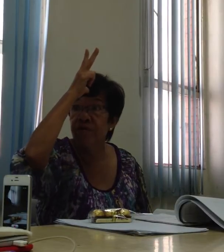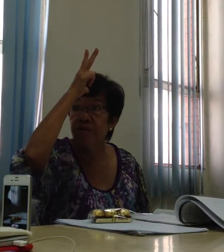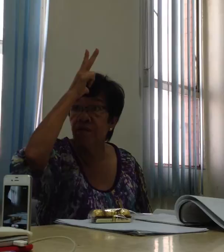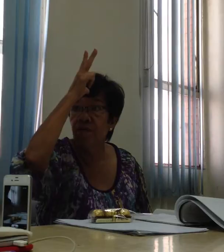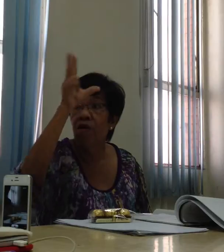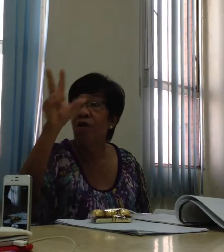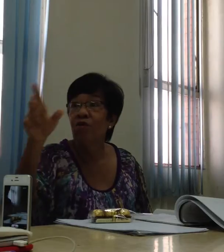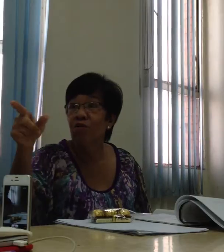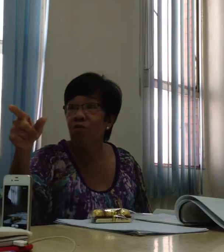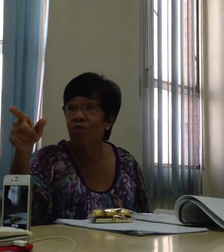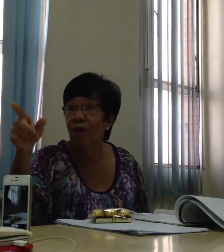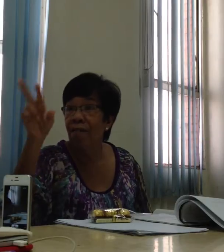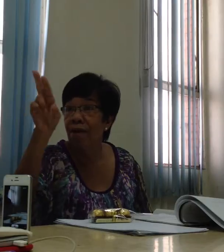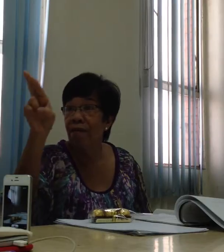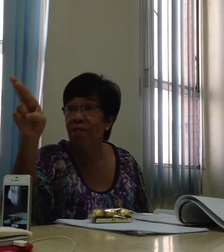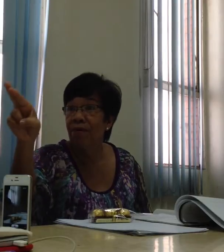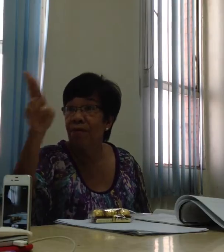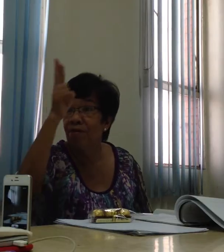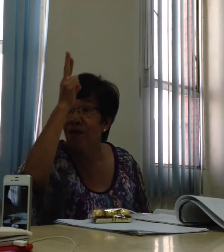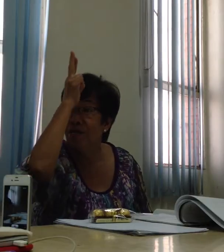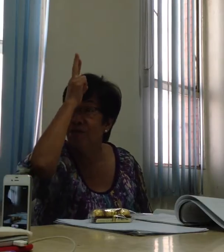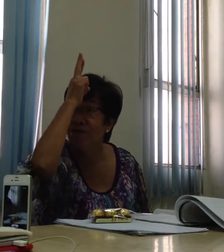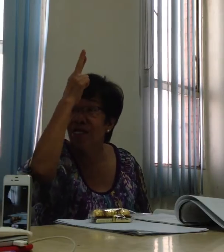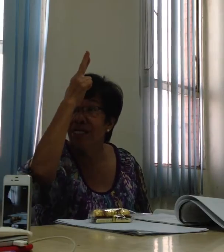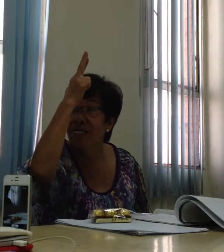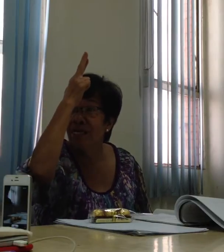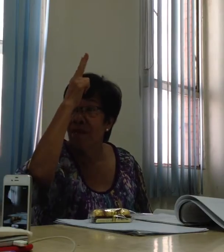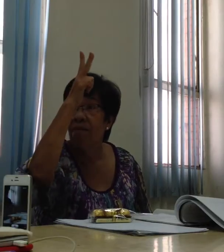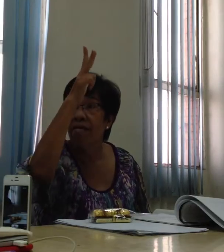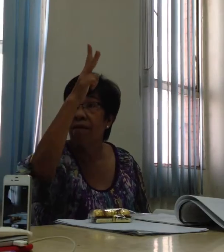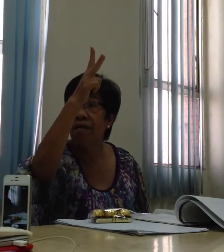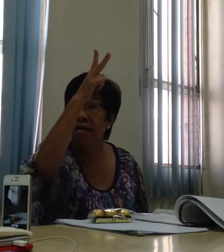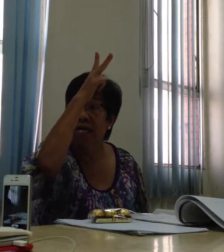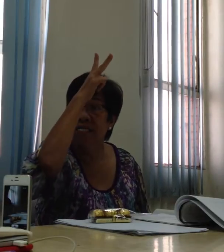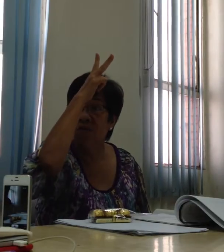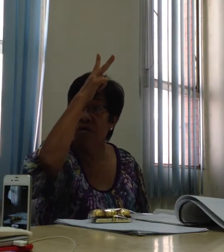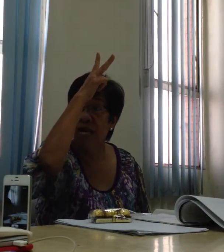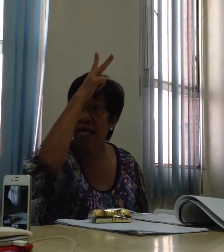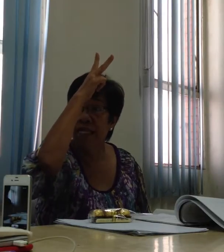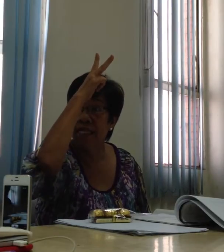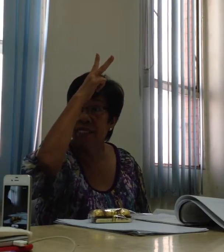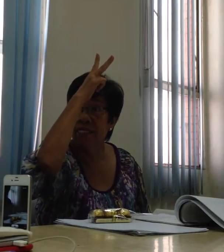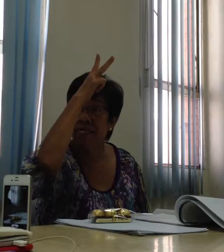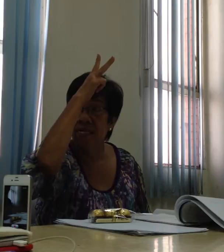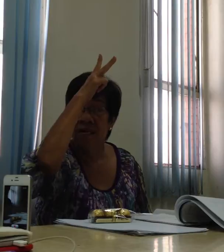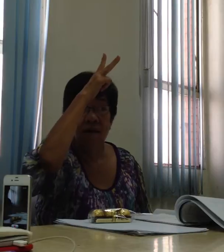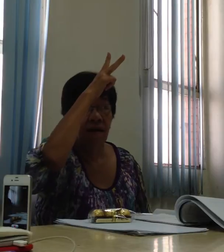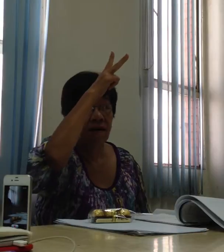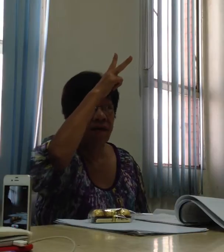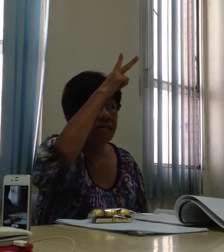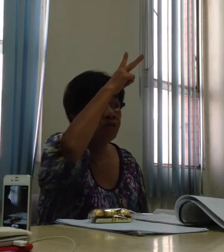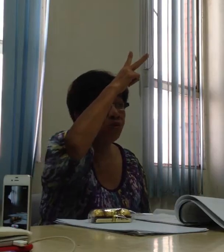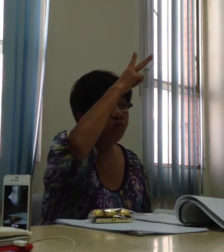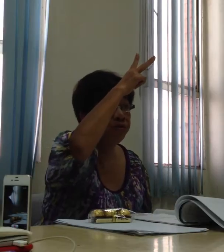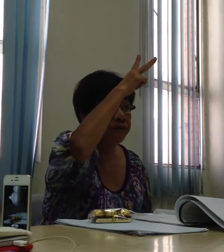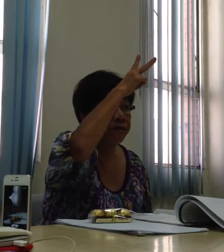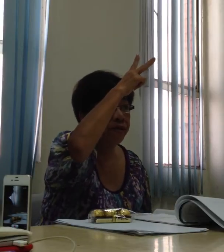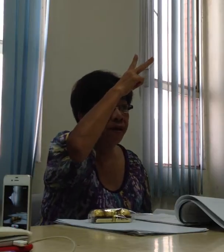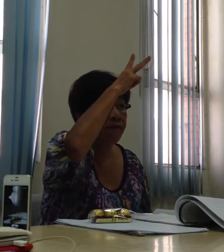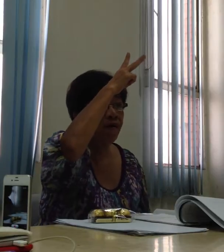na. Ang Filipino way is this. But Americans only like this. That is rooster. Now